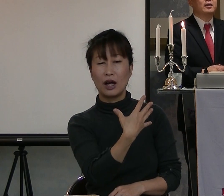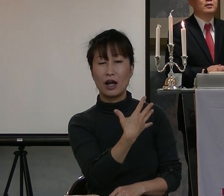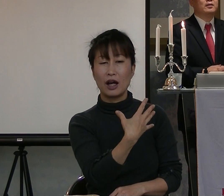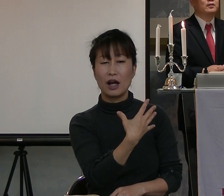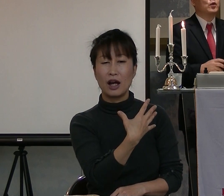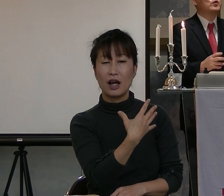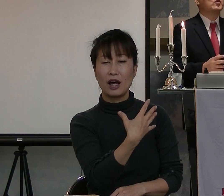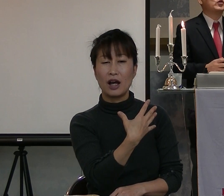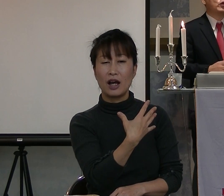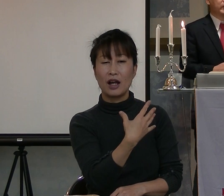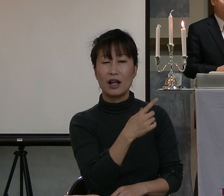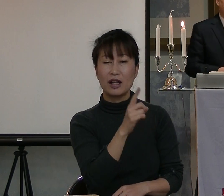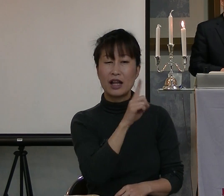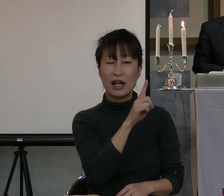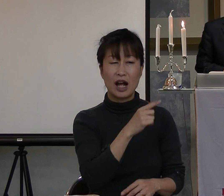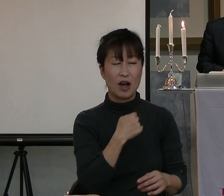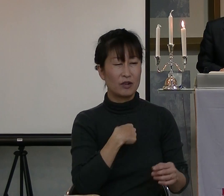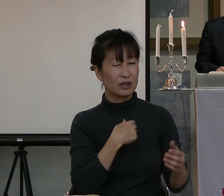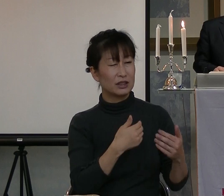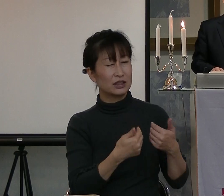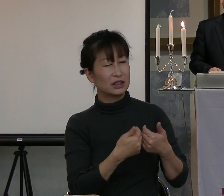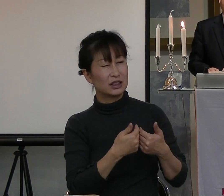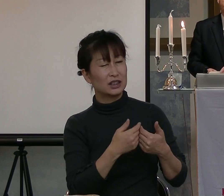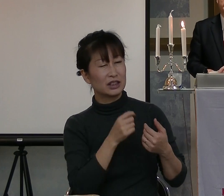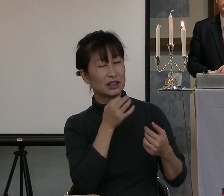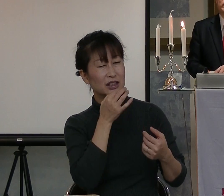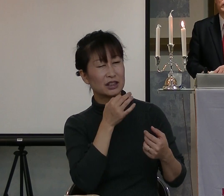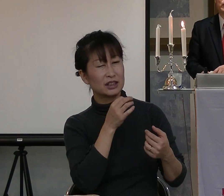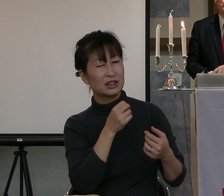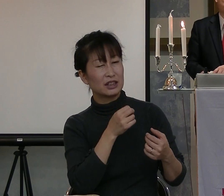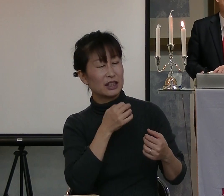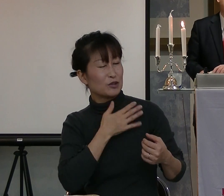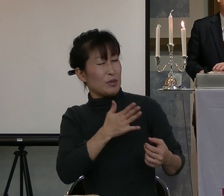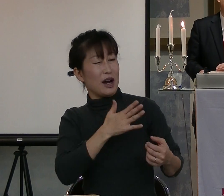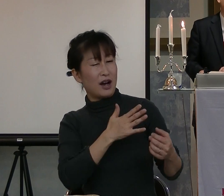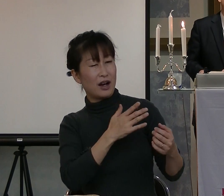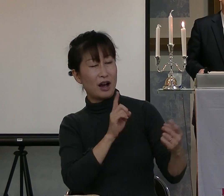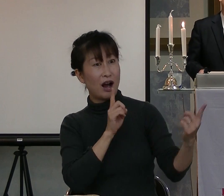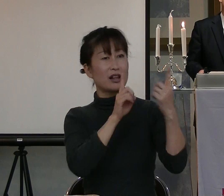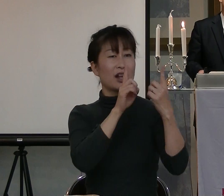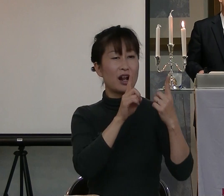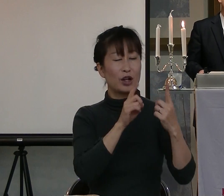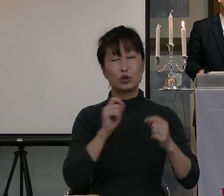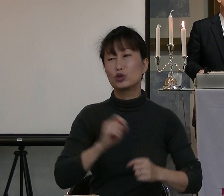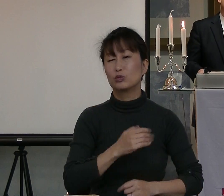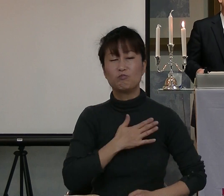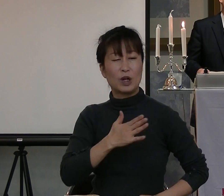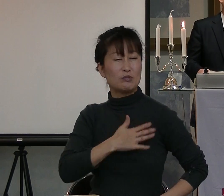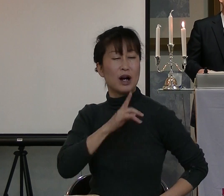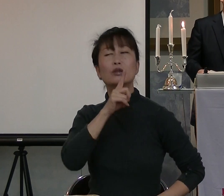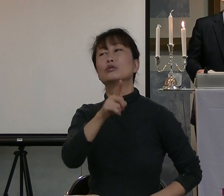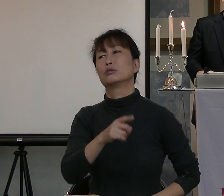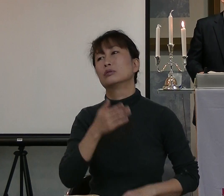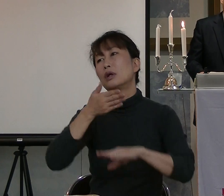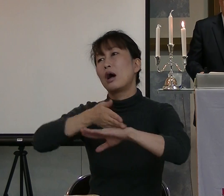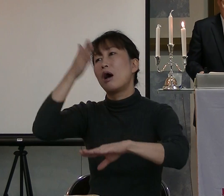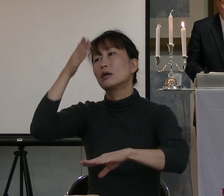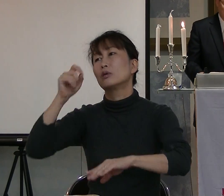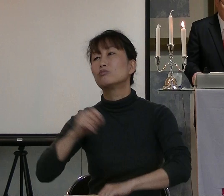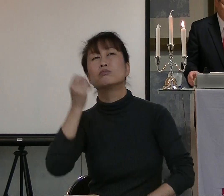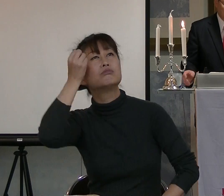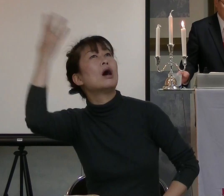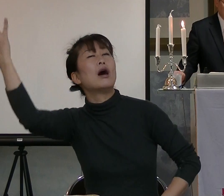ない行動によって我々はすぐ不平不満を言ってしまう、感謝を忘れてしまう。